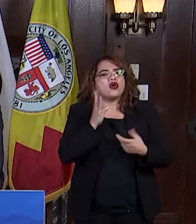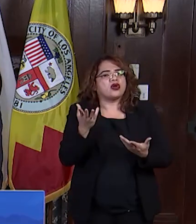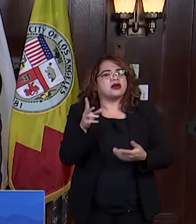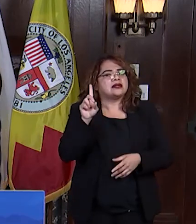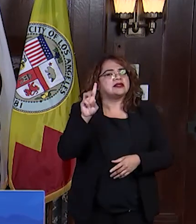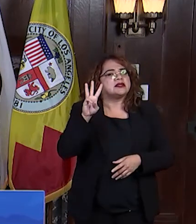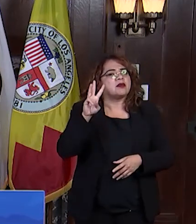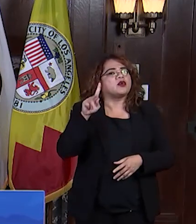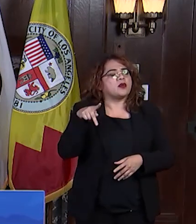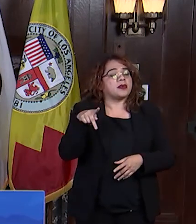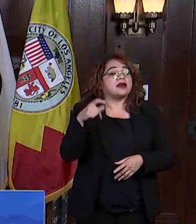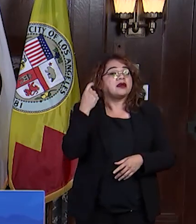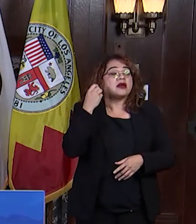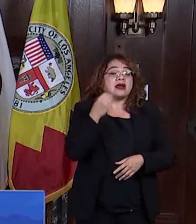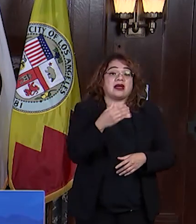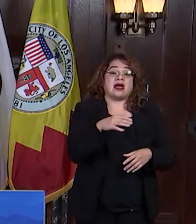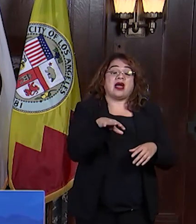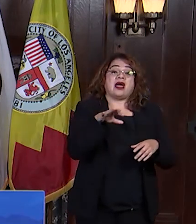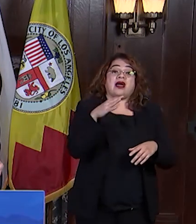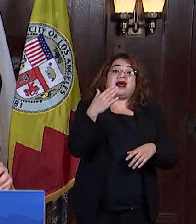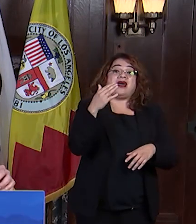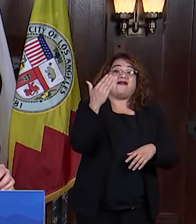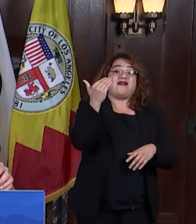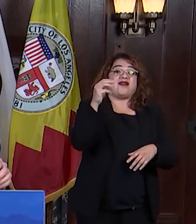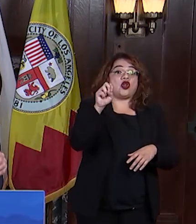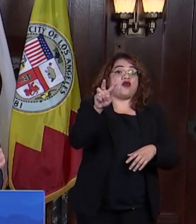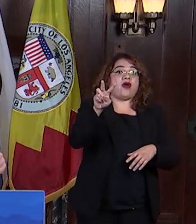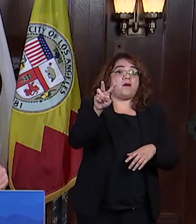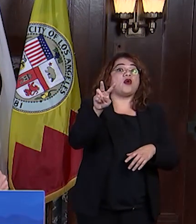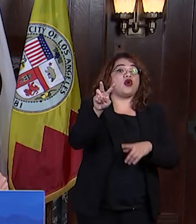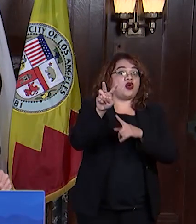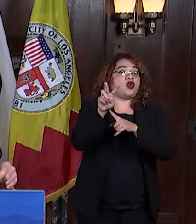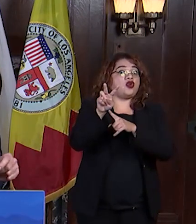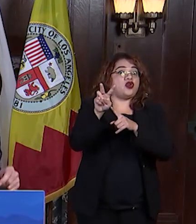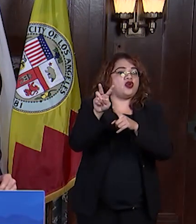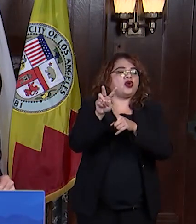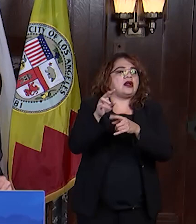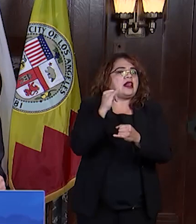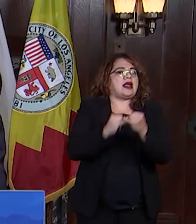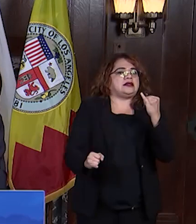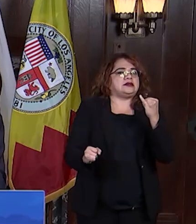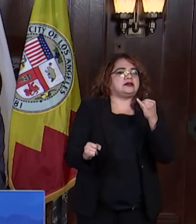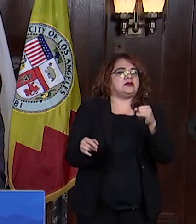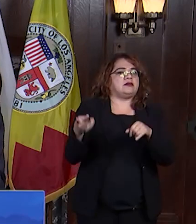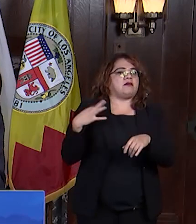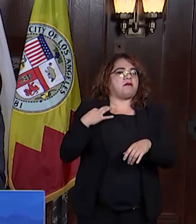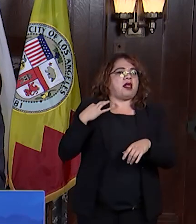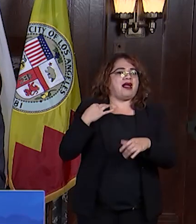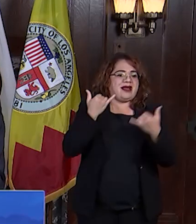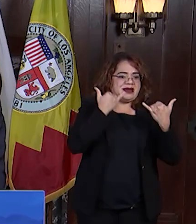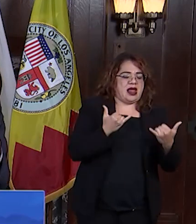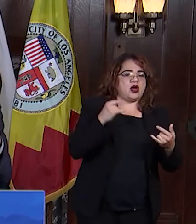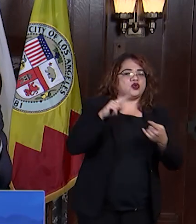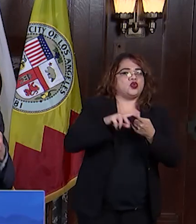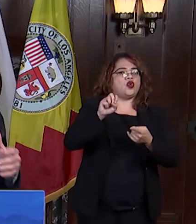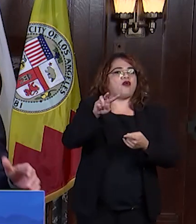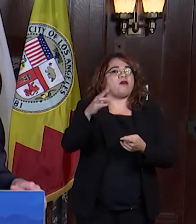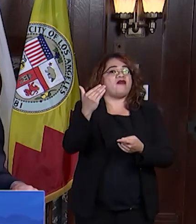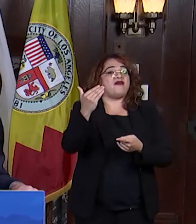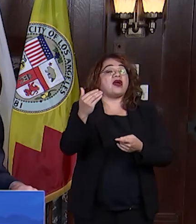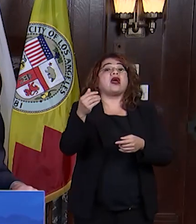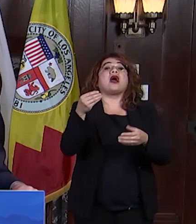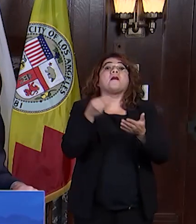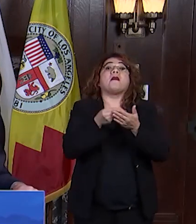abiertas hasta el 15 de noviembre y los fondos se enviarán por correo en diciembre. Gracias a